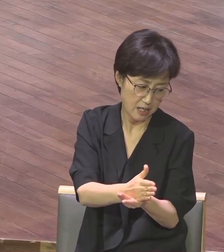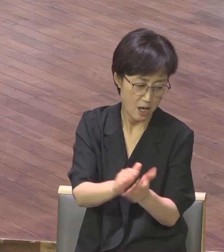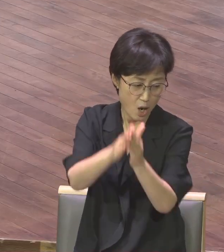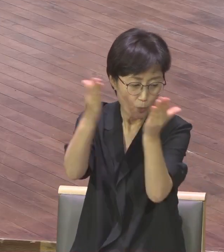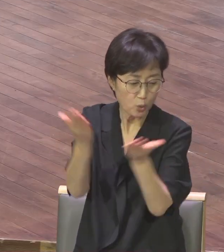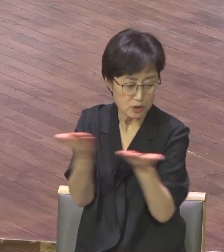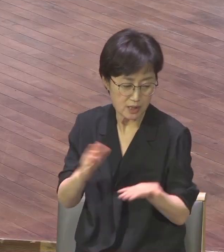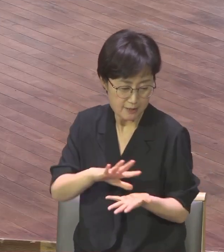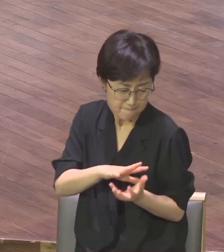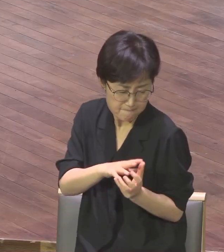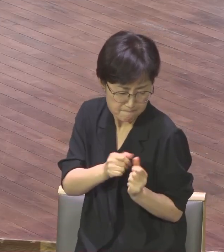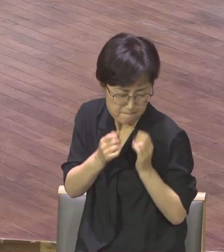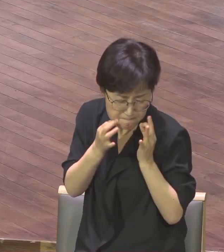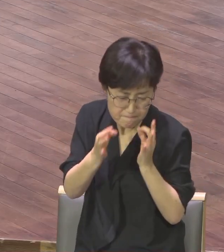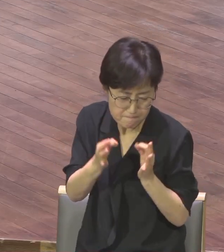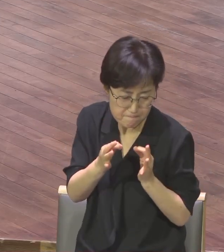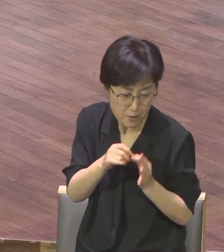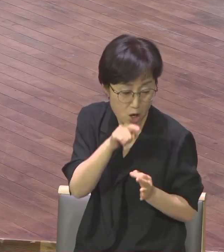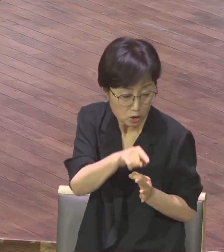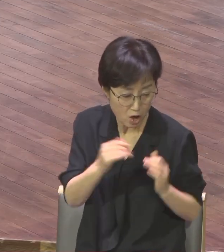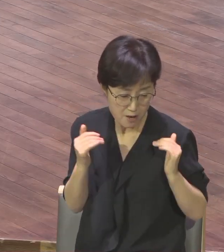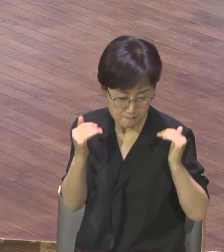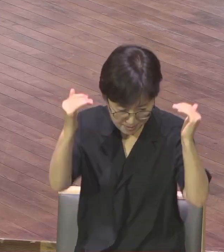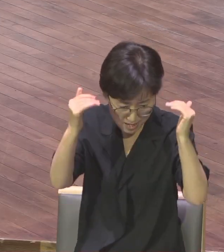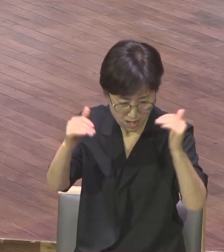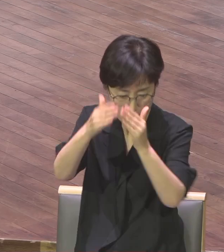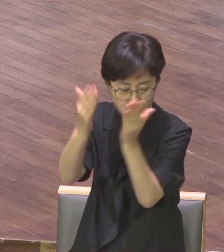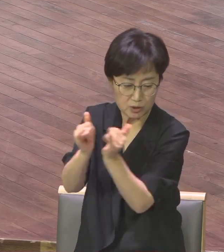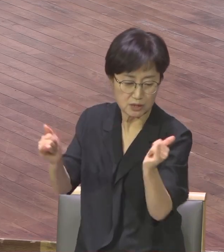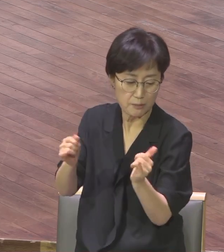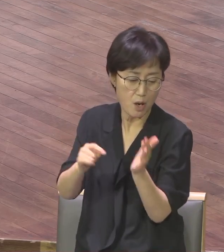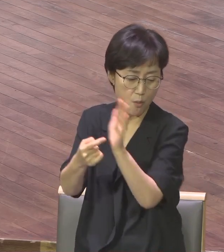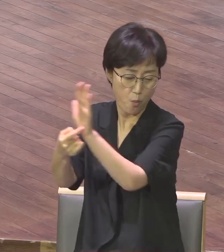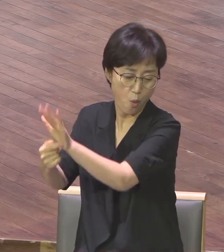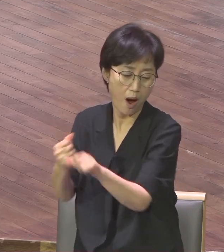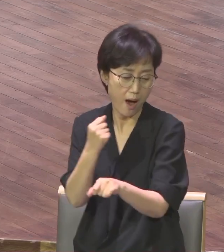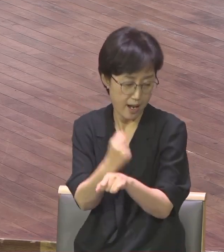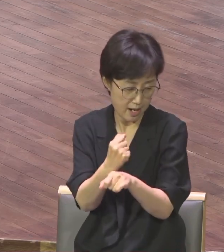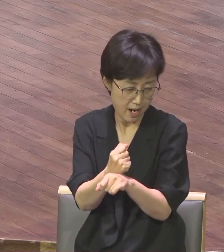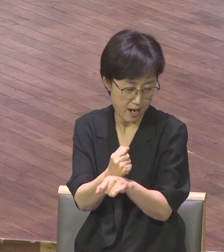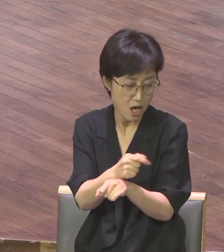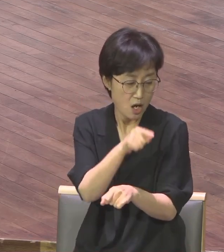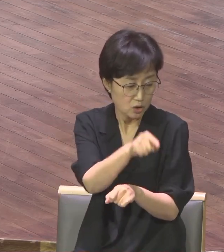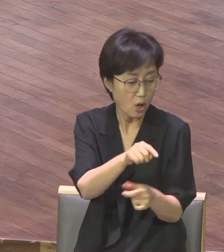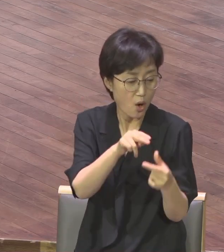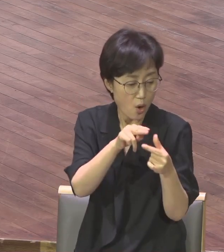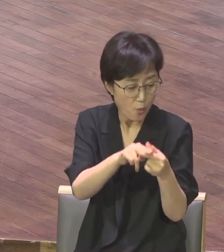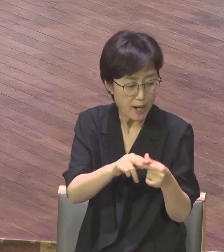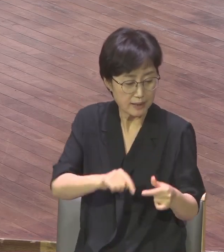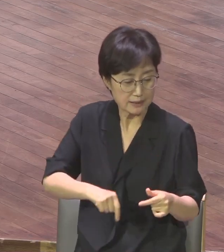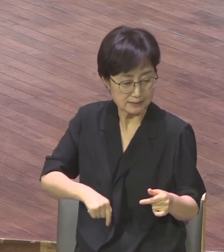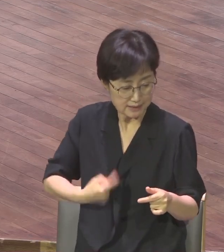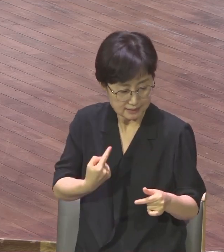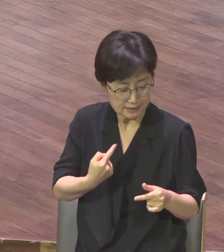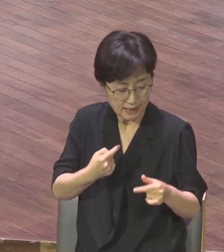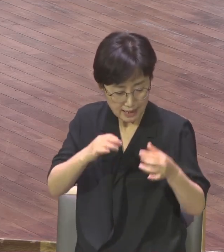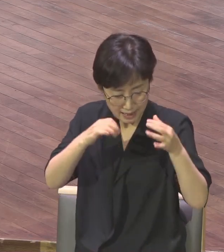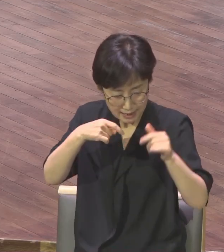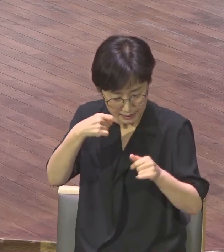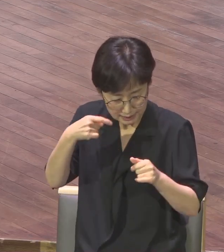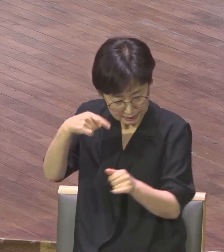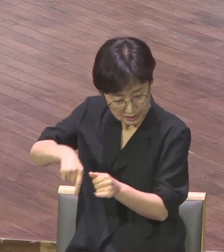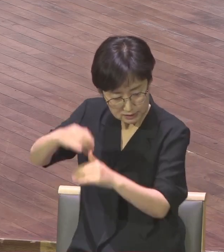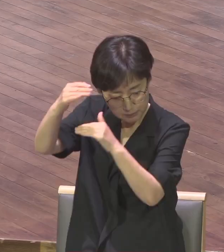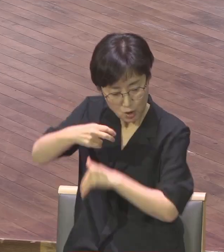모든 일에 전심전력하여 너희의 성숙함을 모든 사람에게 나타내게 하라. 너가 너 자신과 가르침을